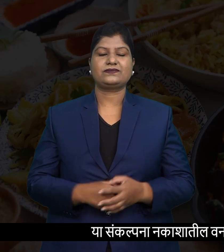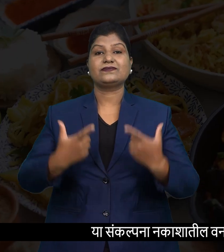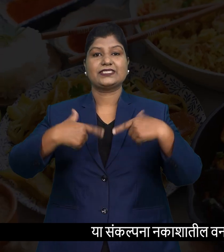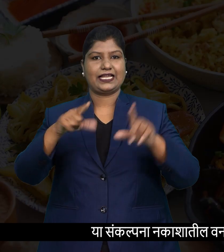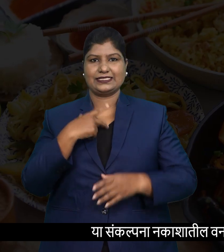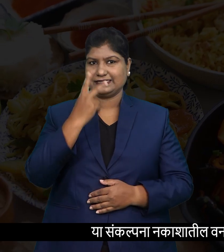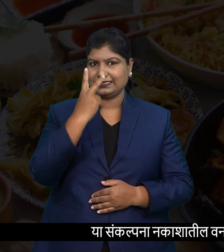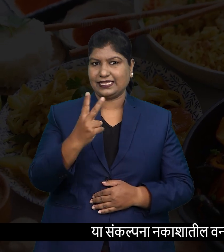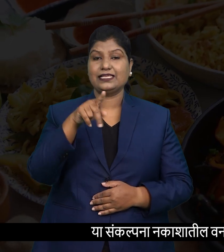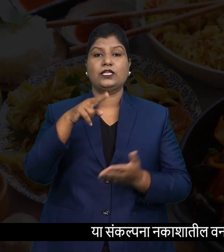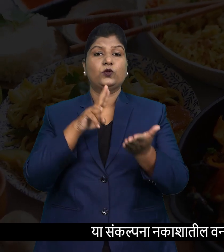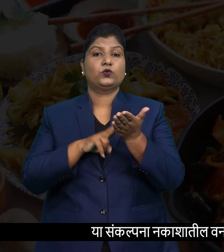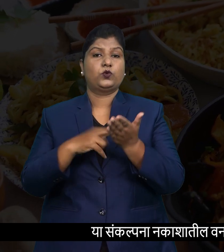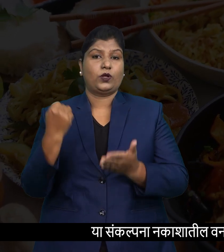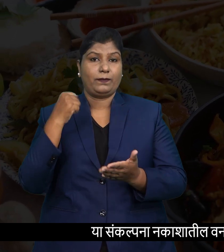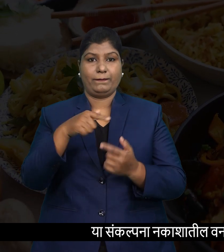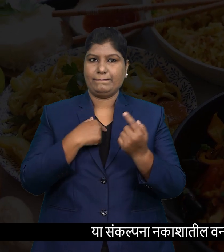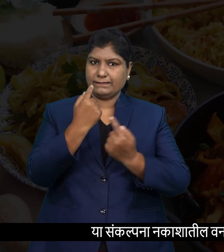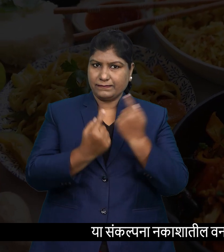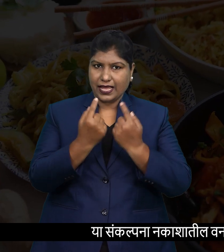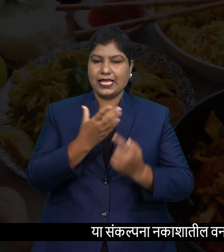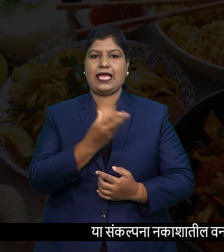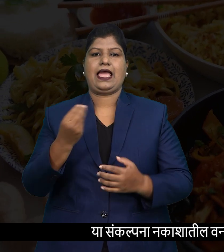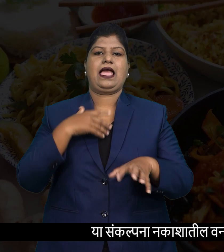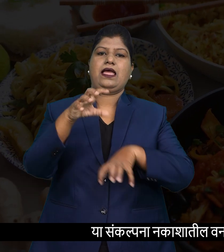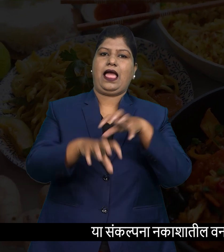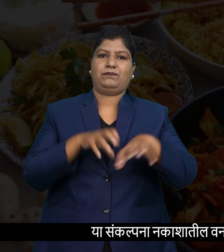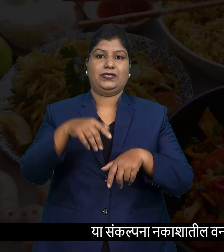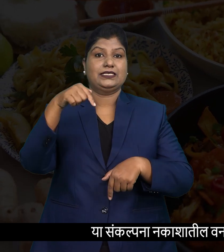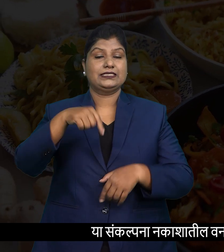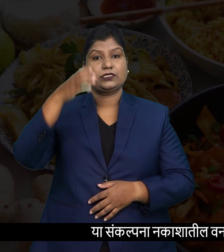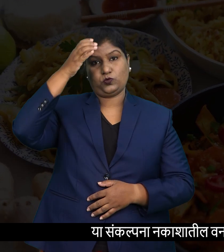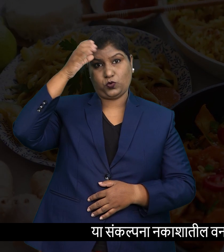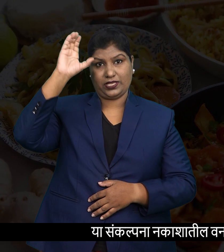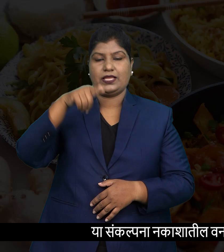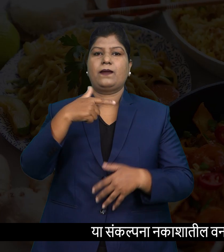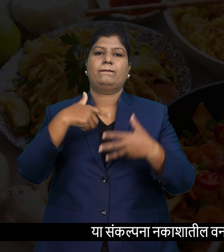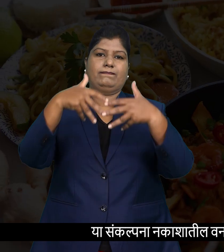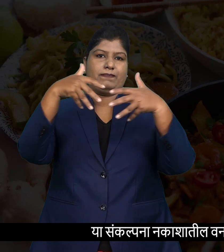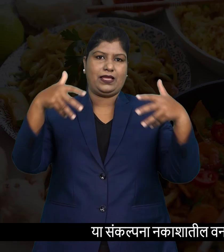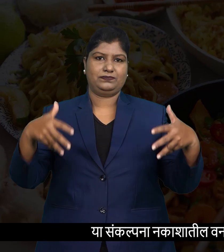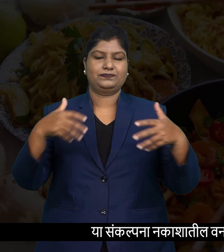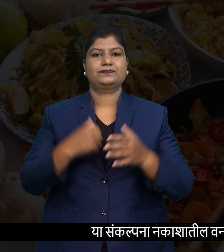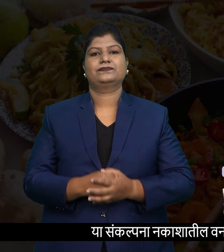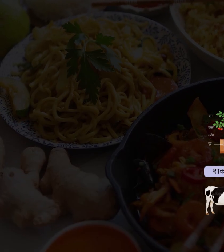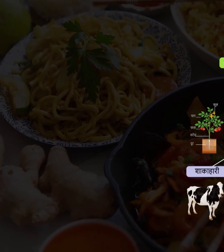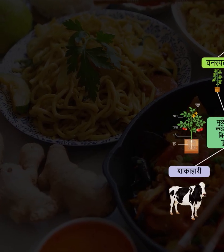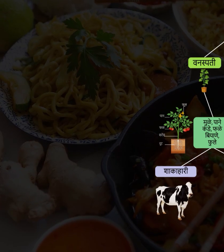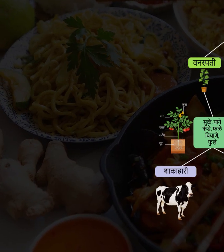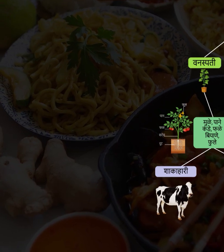या संकल्पना नकाशातील वनस्पतींमधील पोषण आणि उदाहरणे पाहूया.